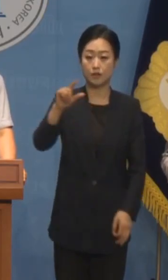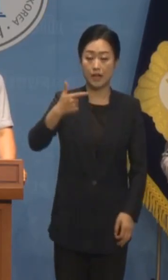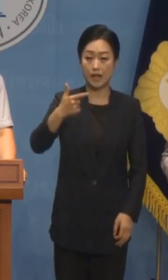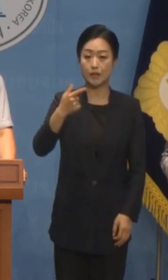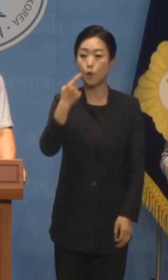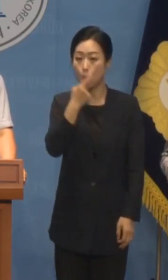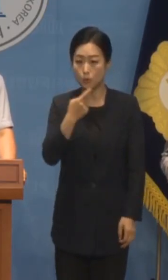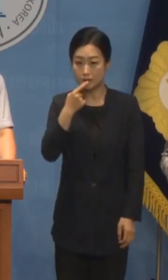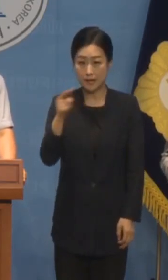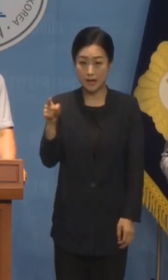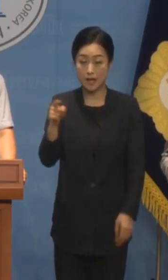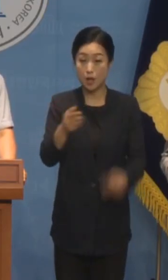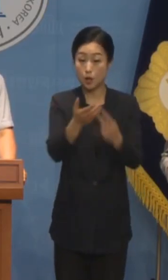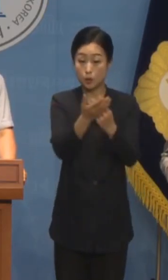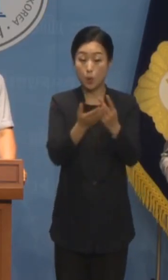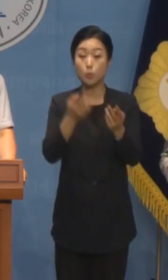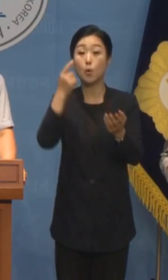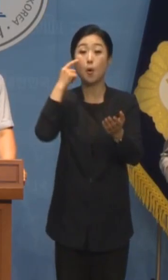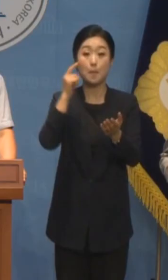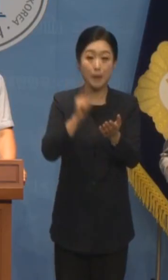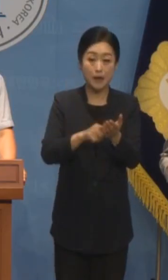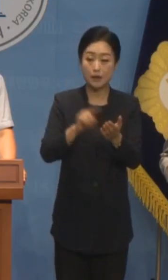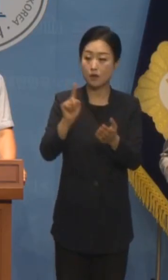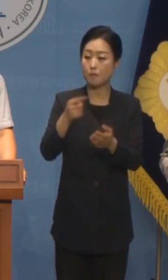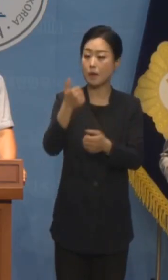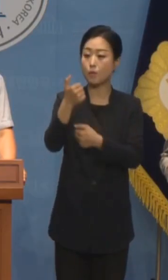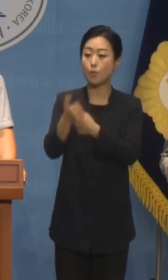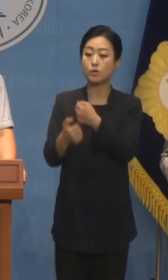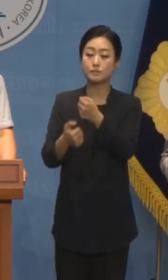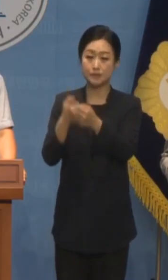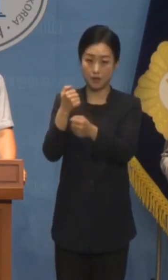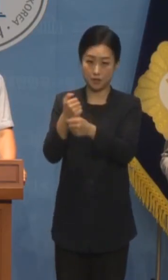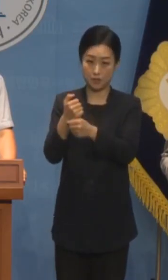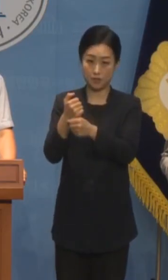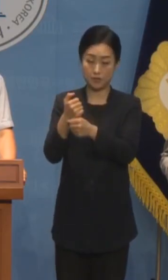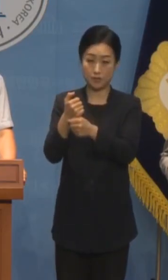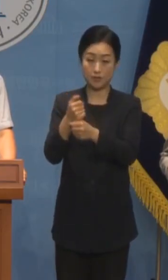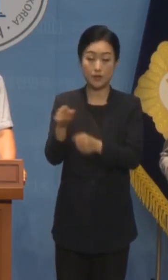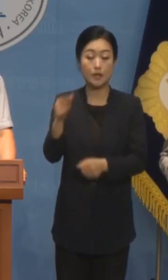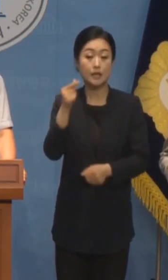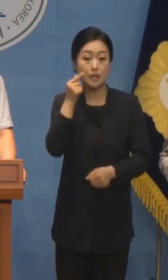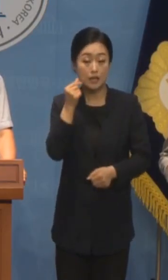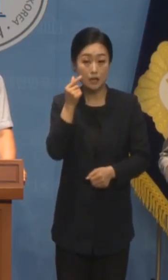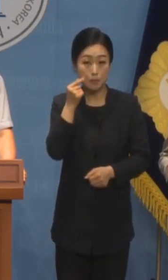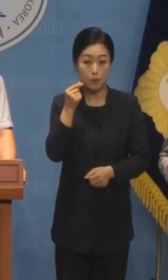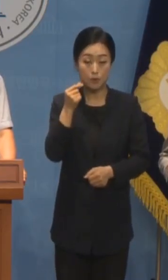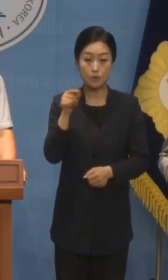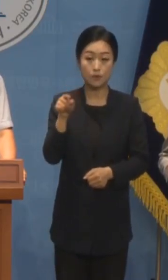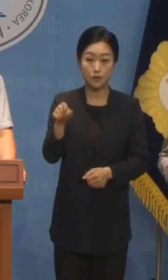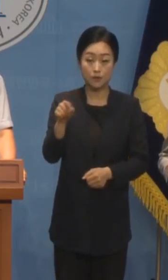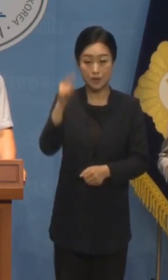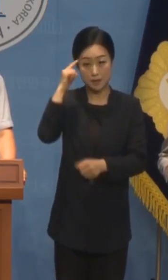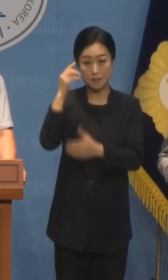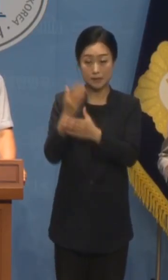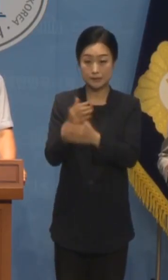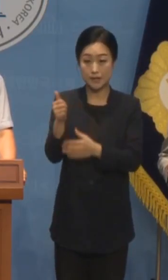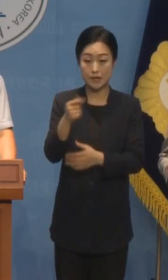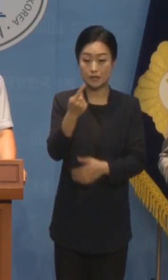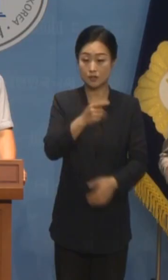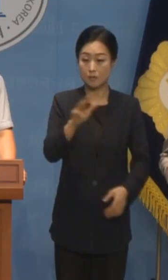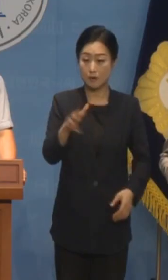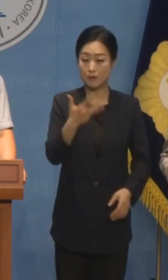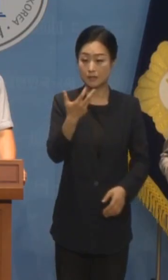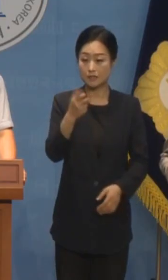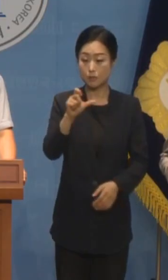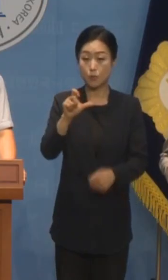독도를 발견한 150년이 되는 해입니다. 일본의 정한론자인 세와키 히사토가